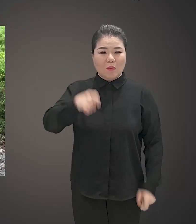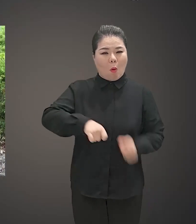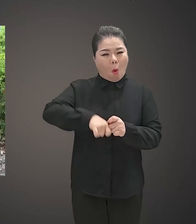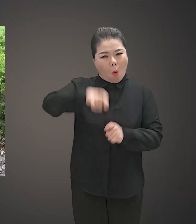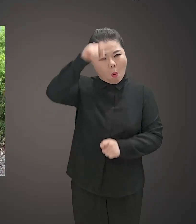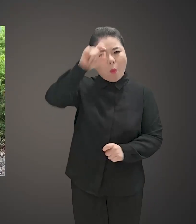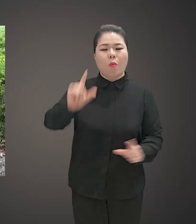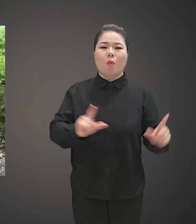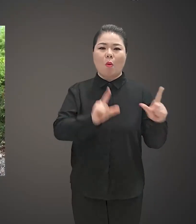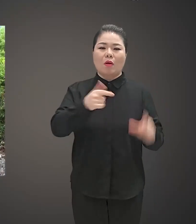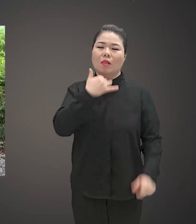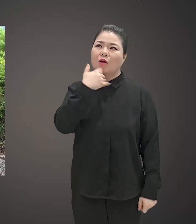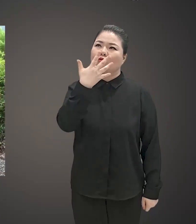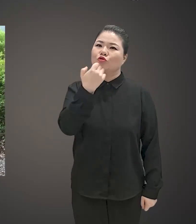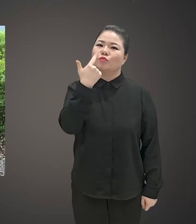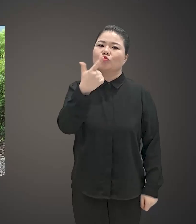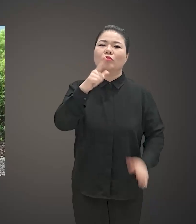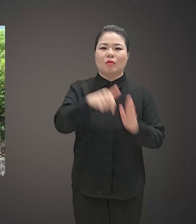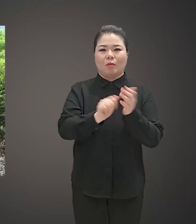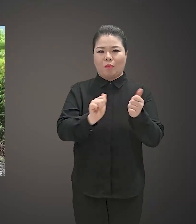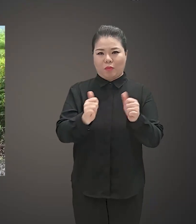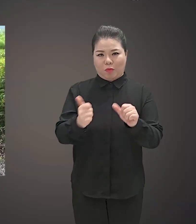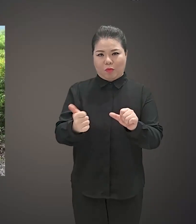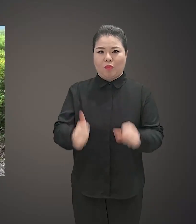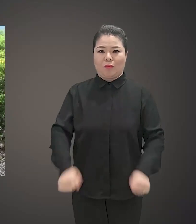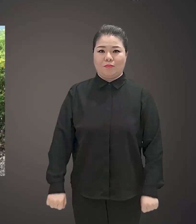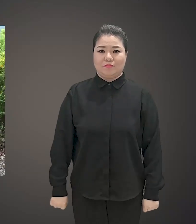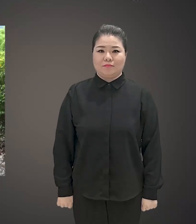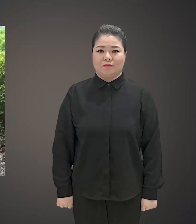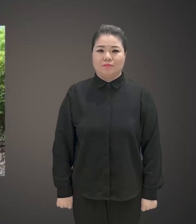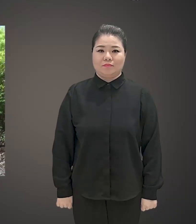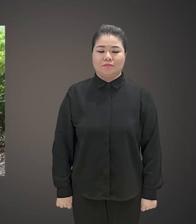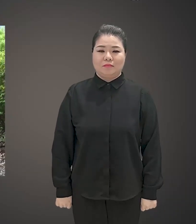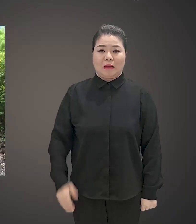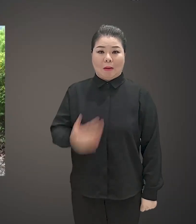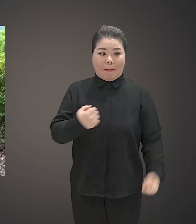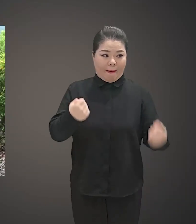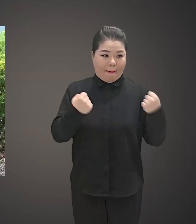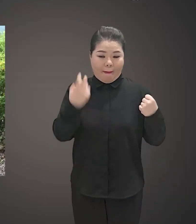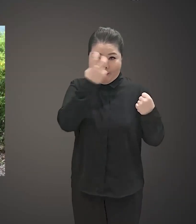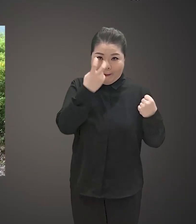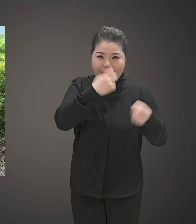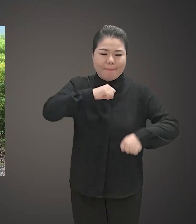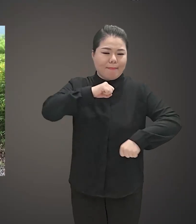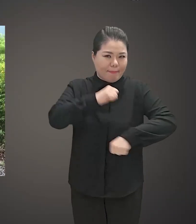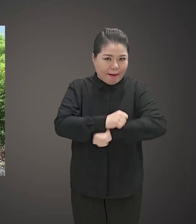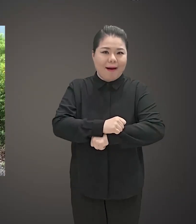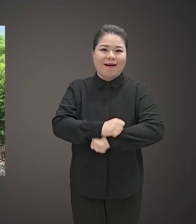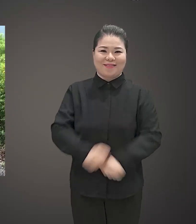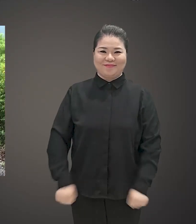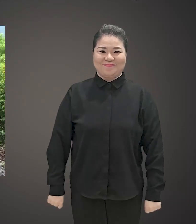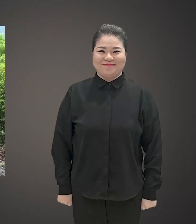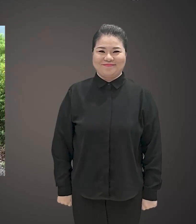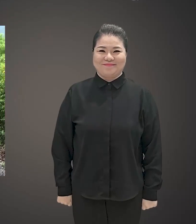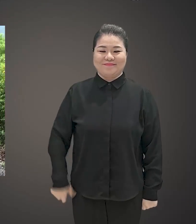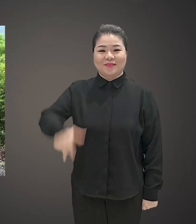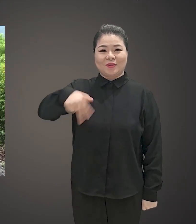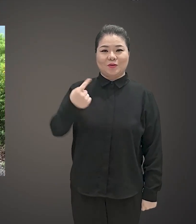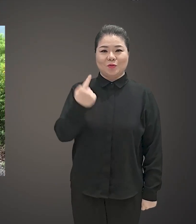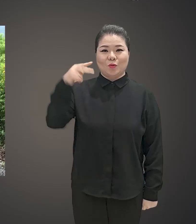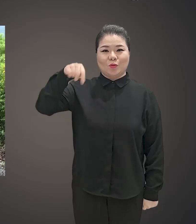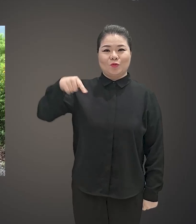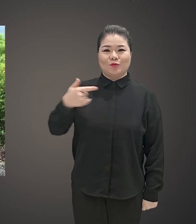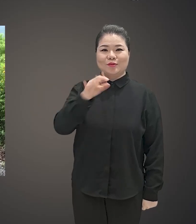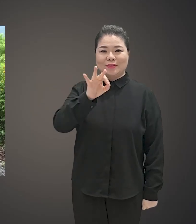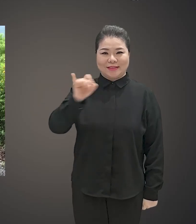시어머님은 오래 살다 96세 돌아가셨어요. 그래 뭐 참 자기 몸만 강하게 하고. 우롱니